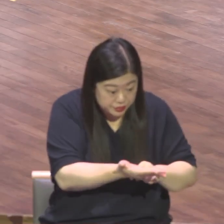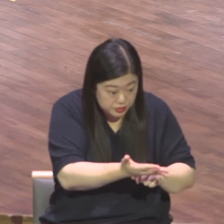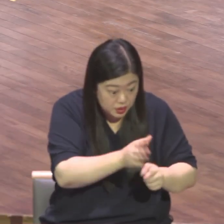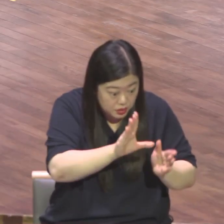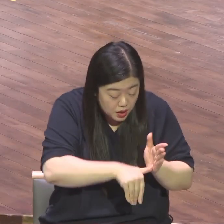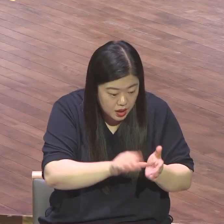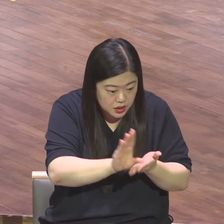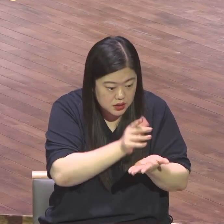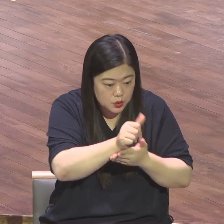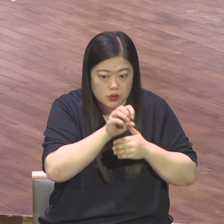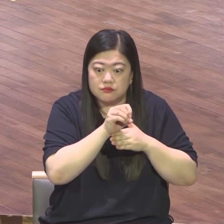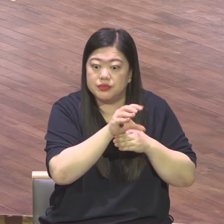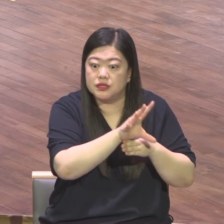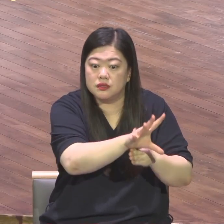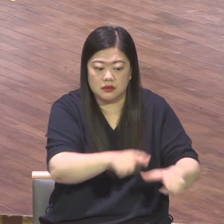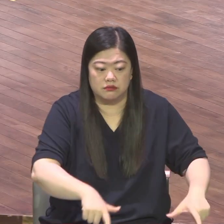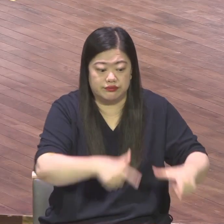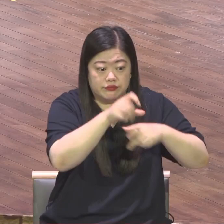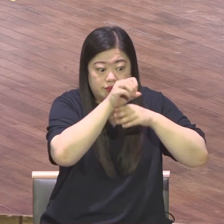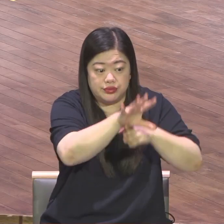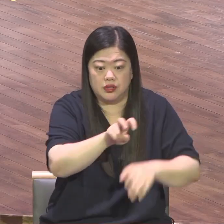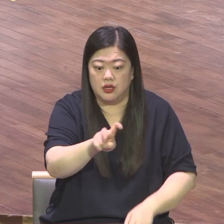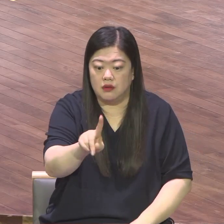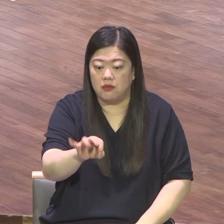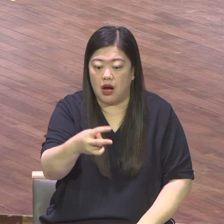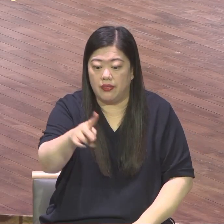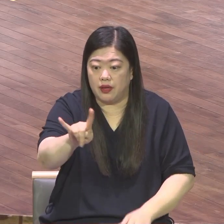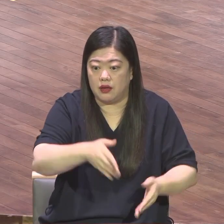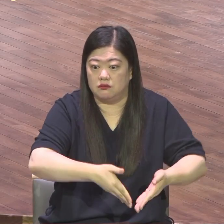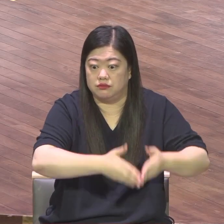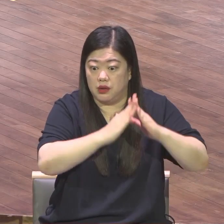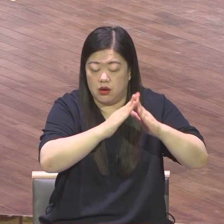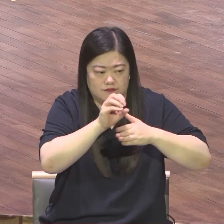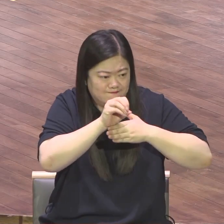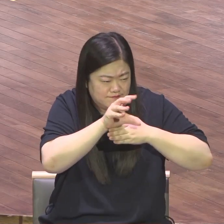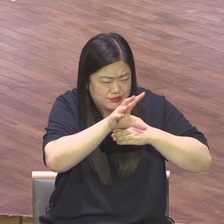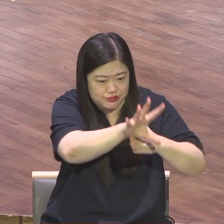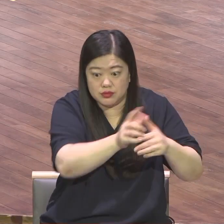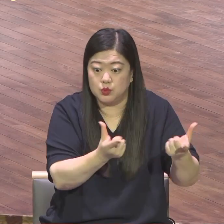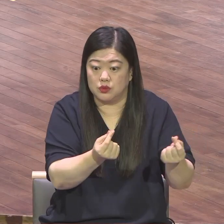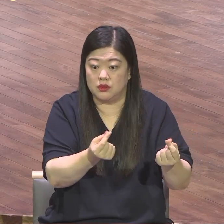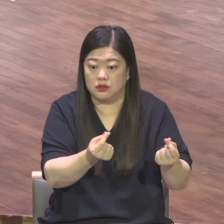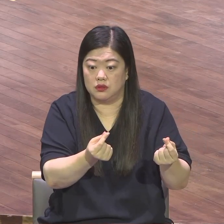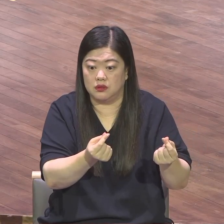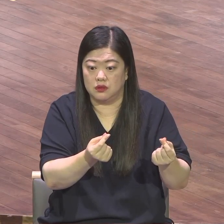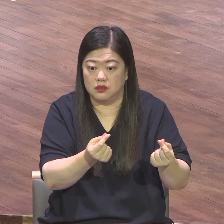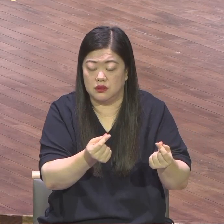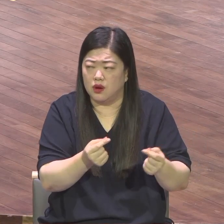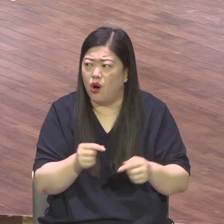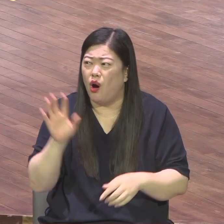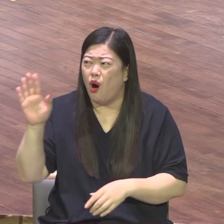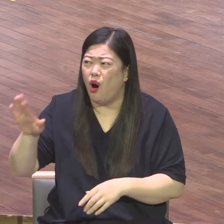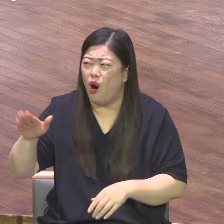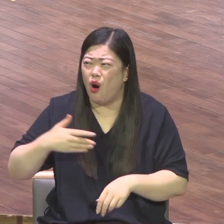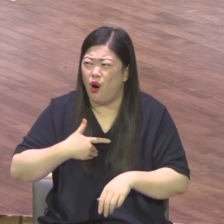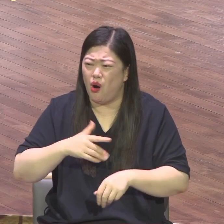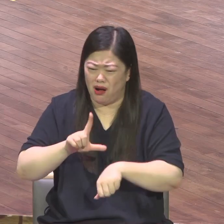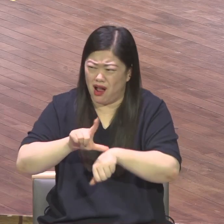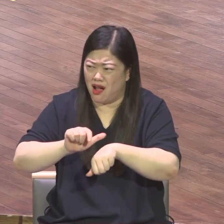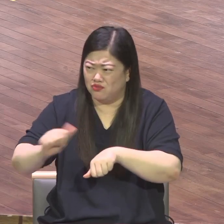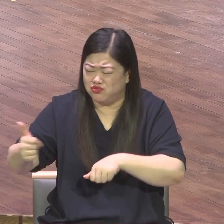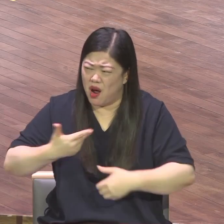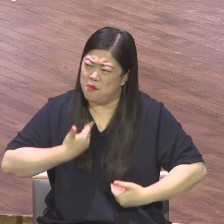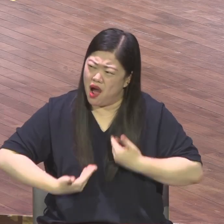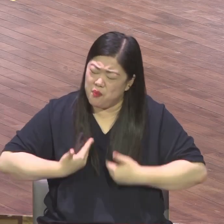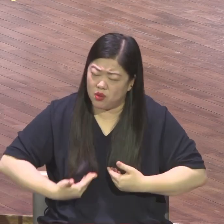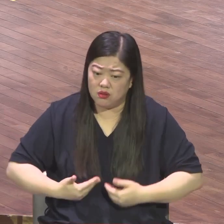현장에서. 이 현장이라는 건 나 외 현장이에요. 가정도 현장이에요. 가정이, 사단이